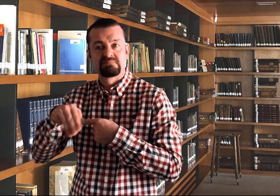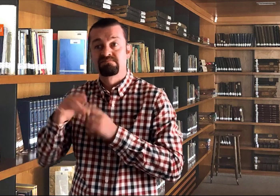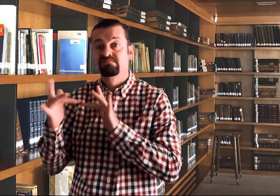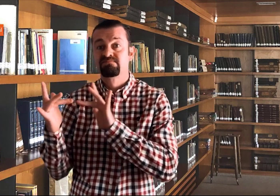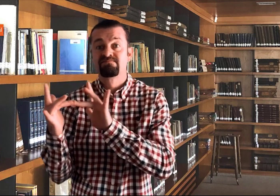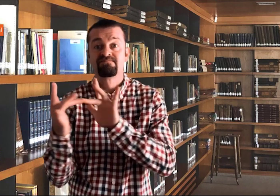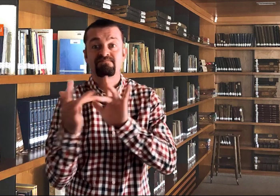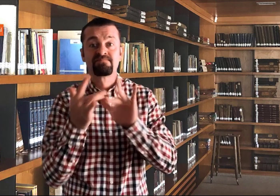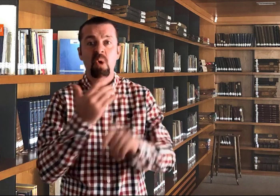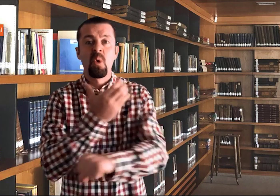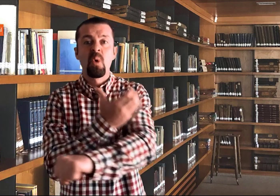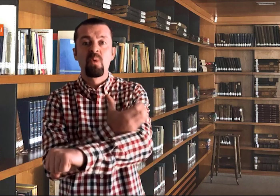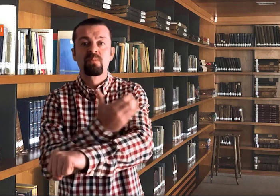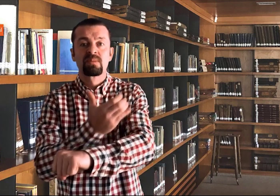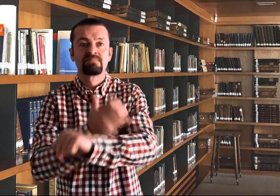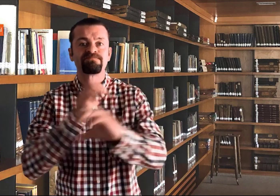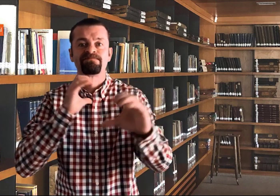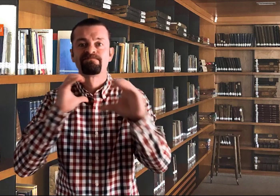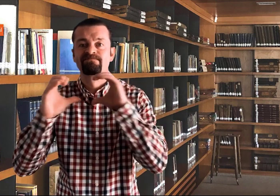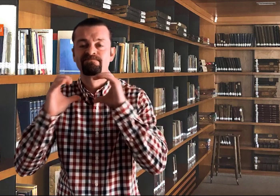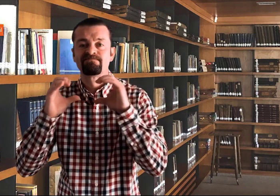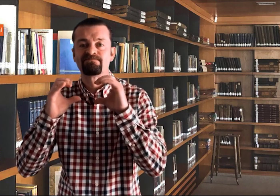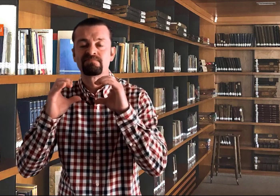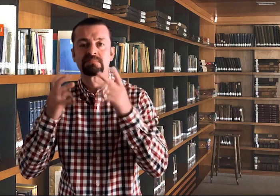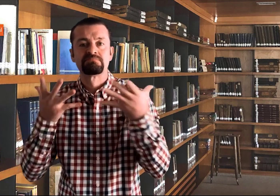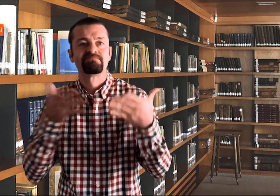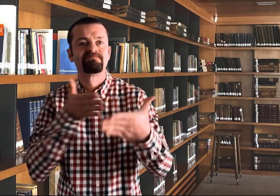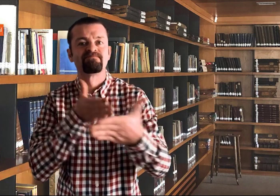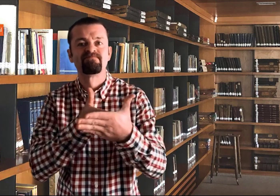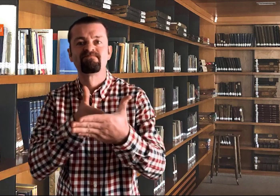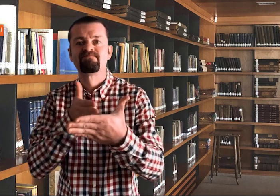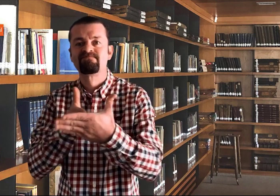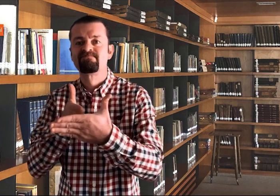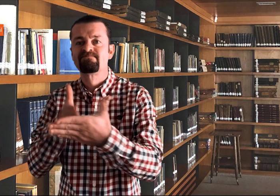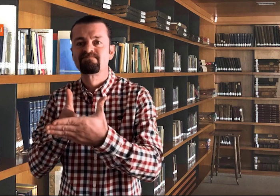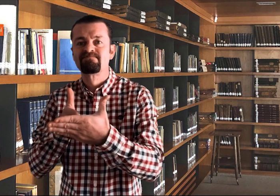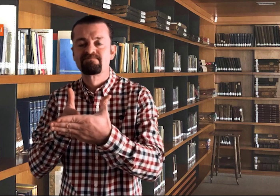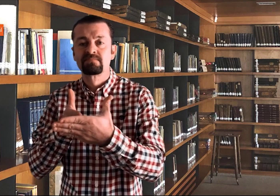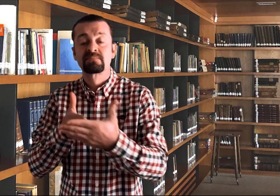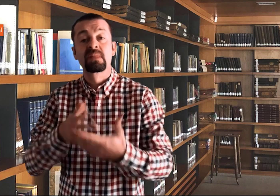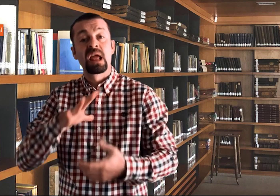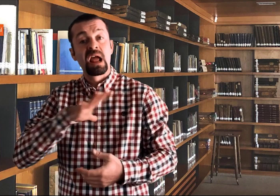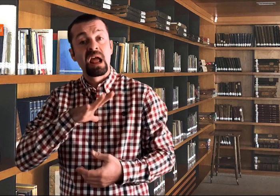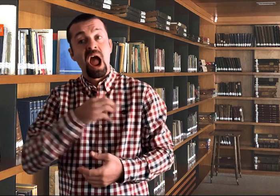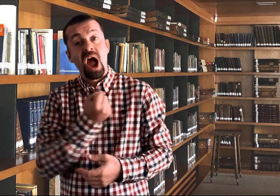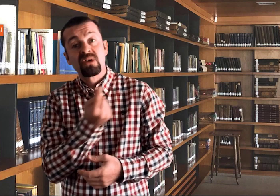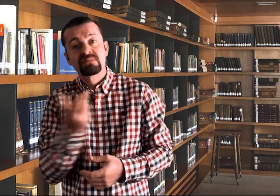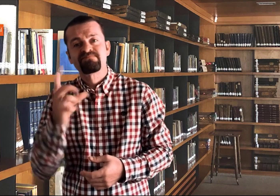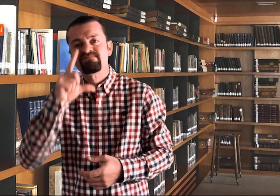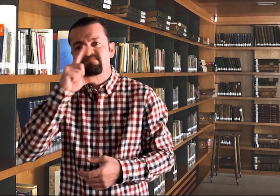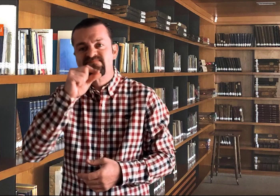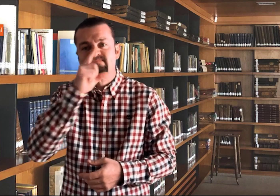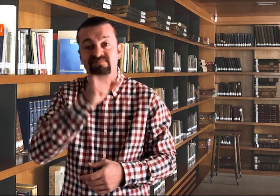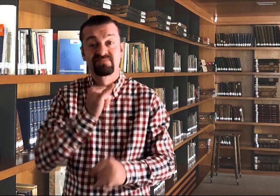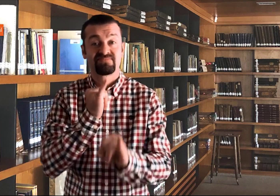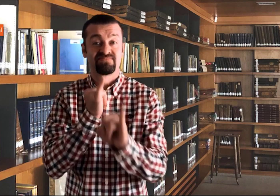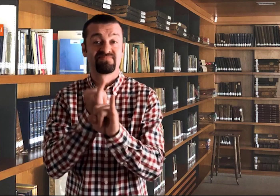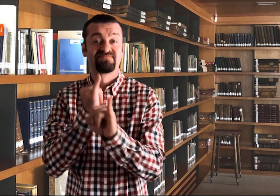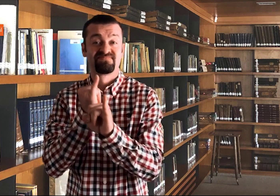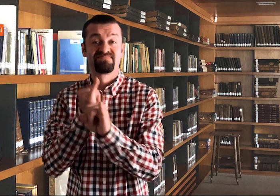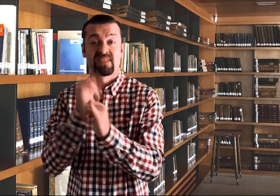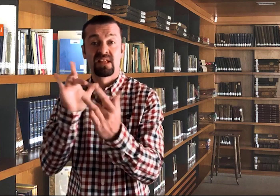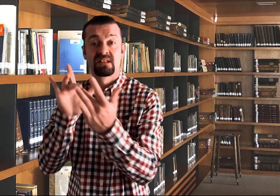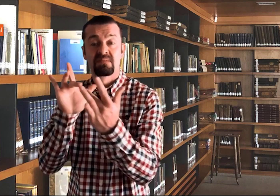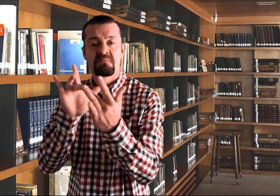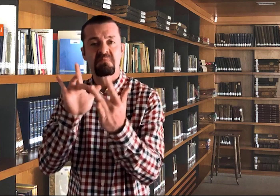esa comunicación en su lengua con sus compañeros, se presentan barreras. Por ejemplo, en algunos